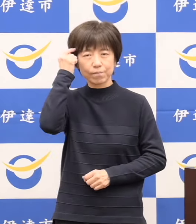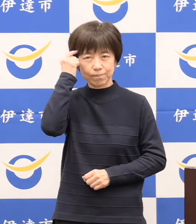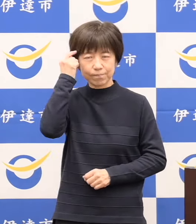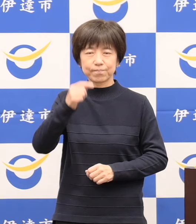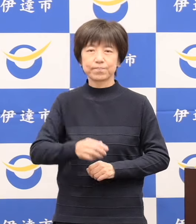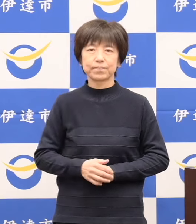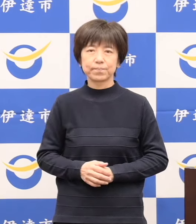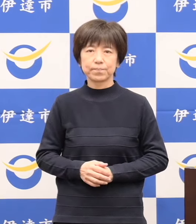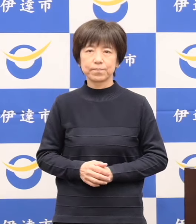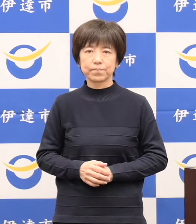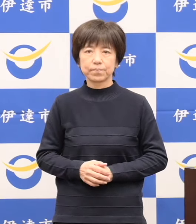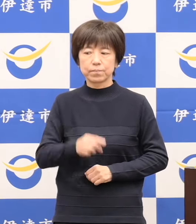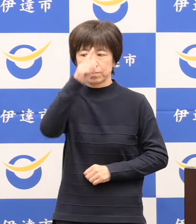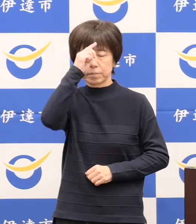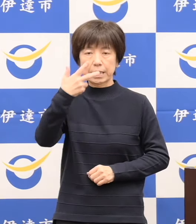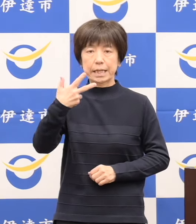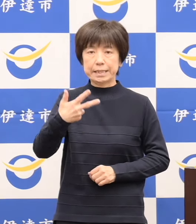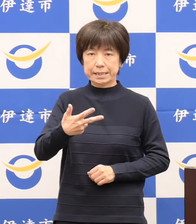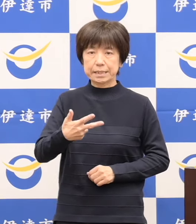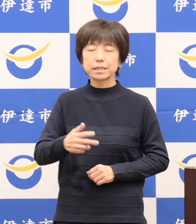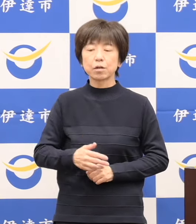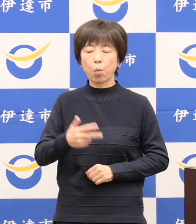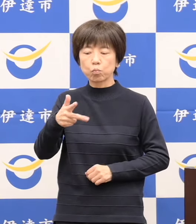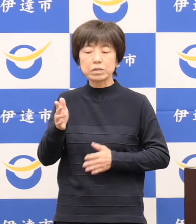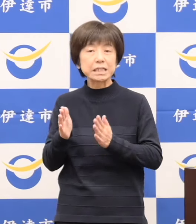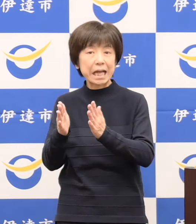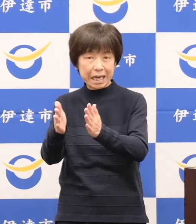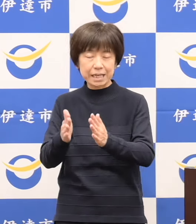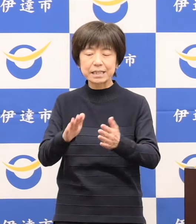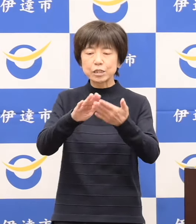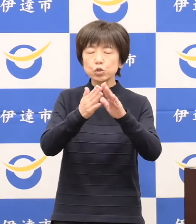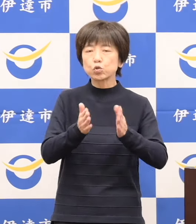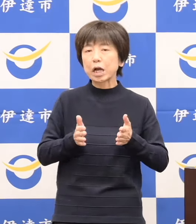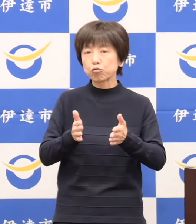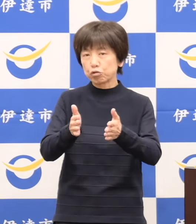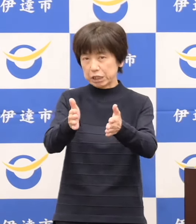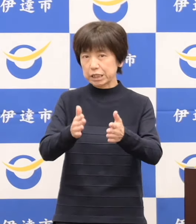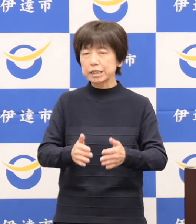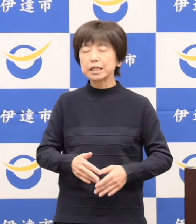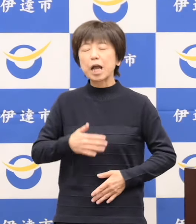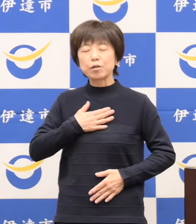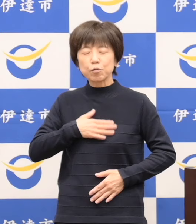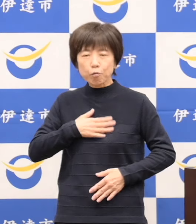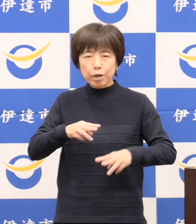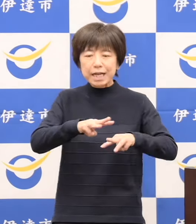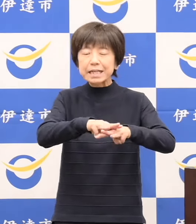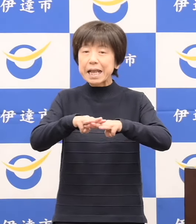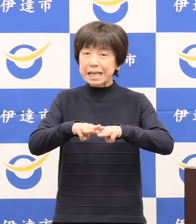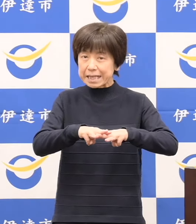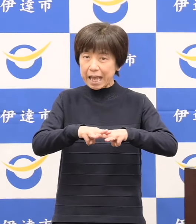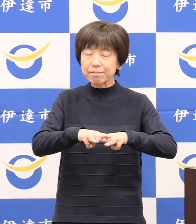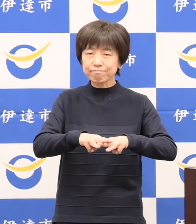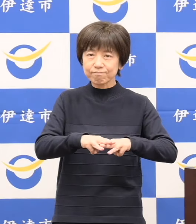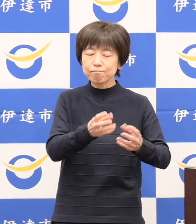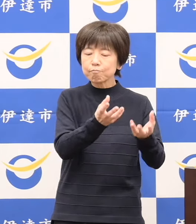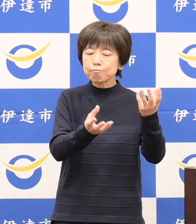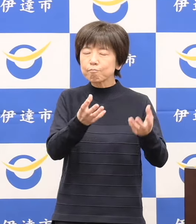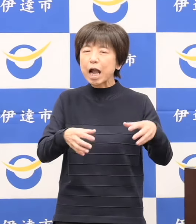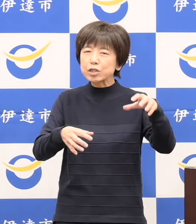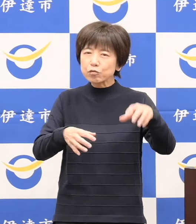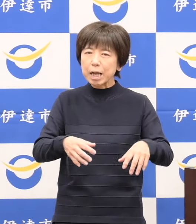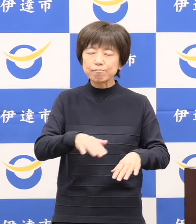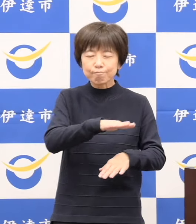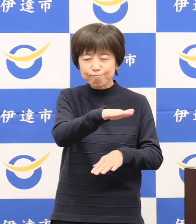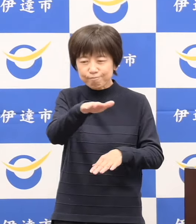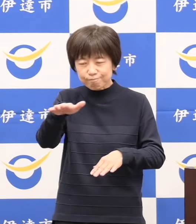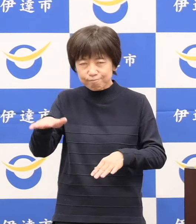。伊達市の市街地、住宅地、のどかな田園、果樹園など景色